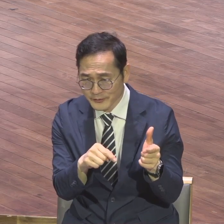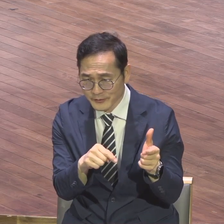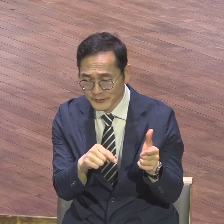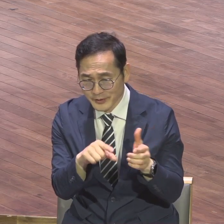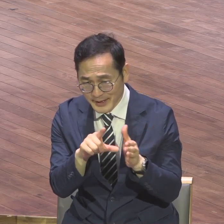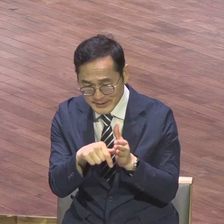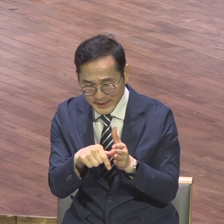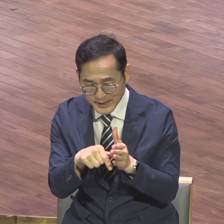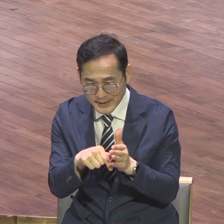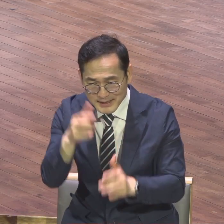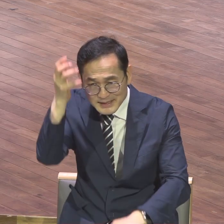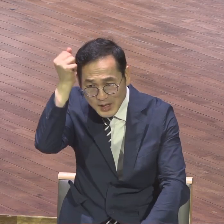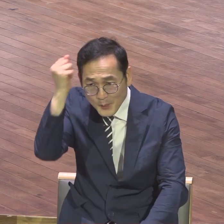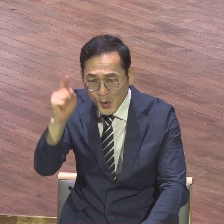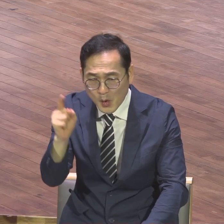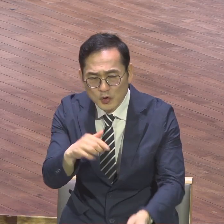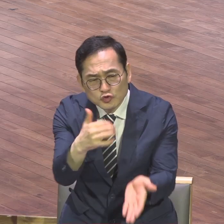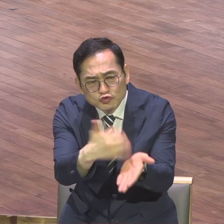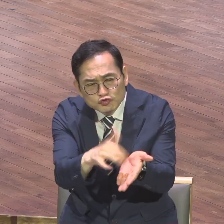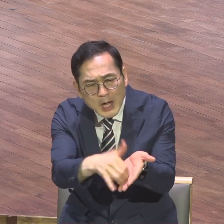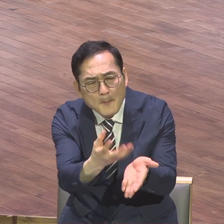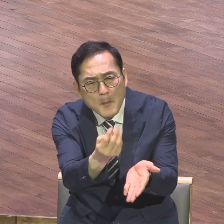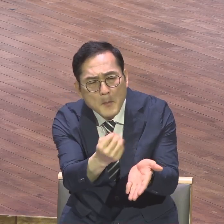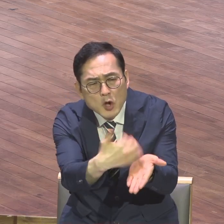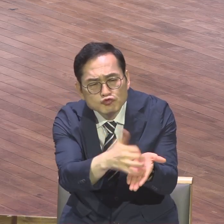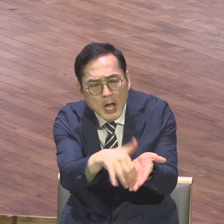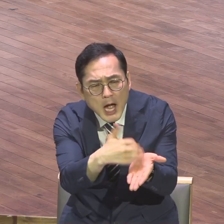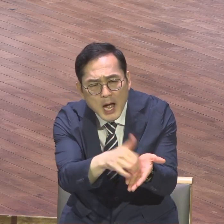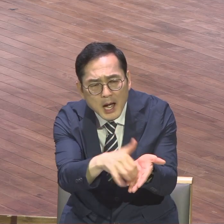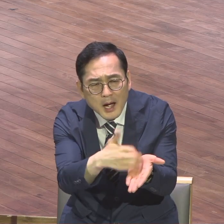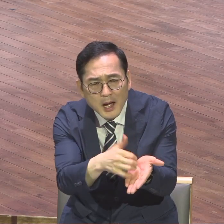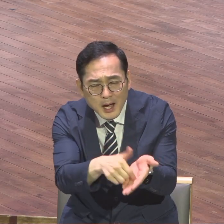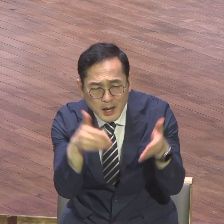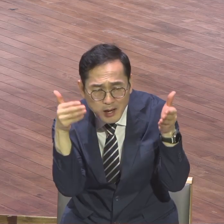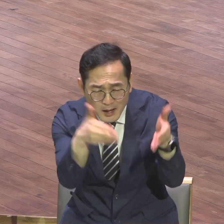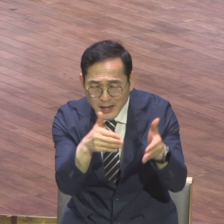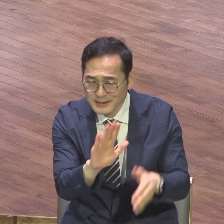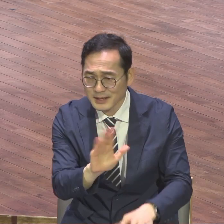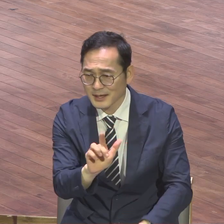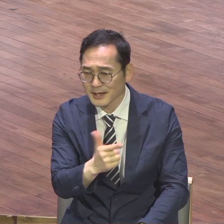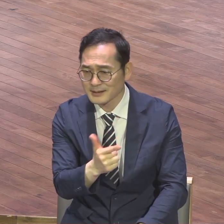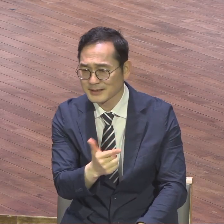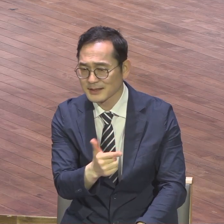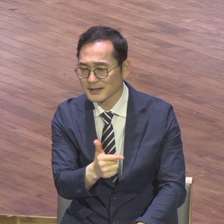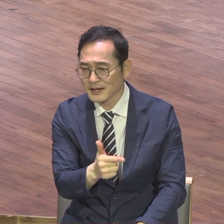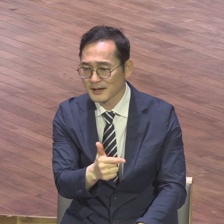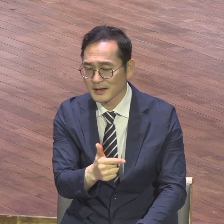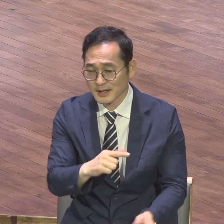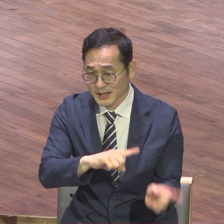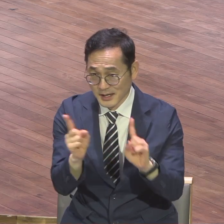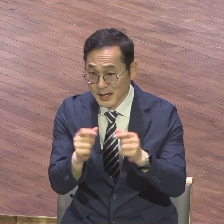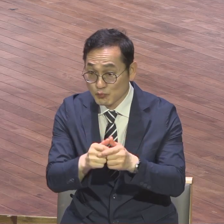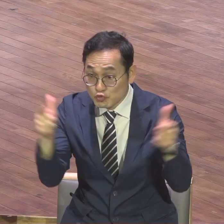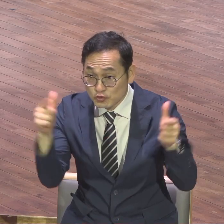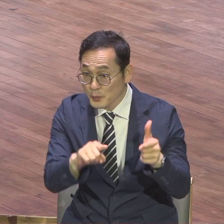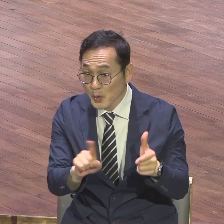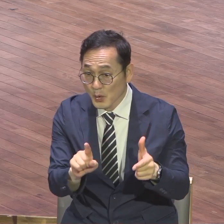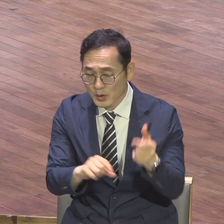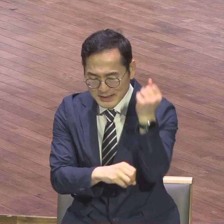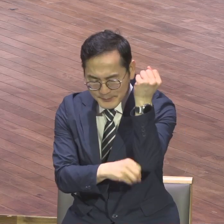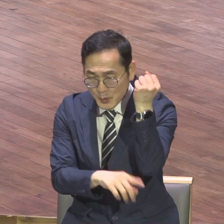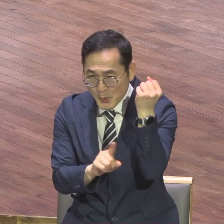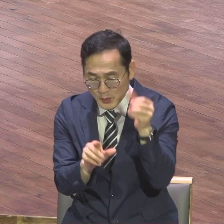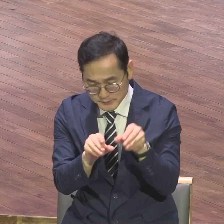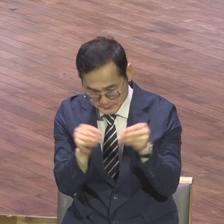바로 단순한 숫자, 이 숫자적인 증거를 말한 것이 아니에요. 여기서 말한 이 부흥, 부흥은